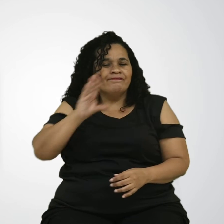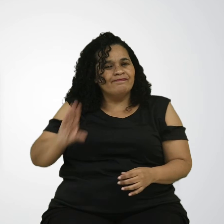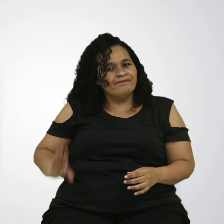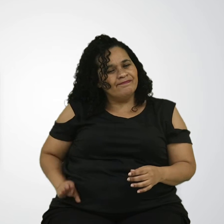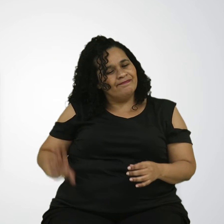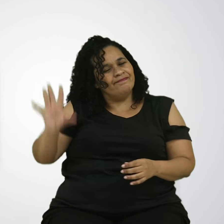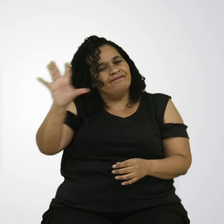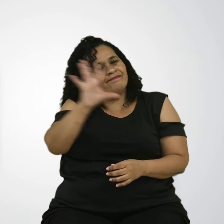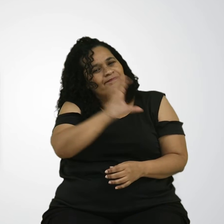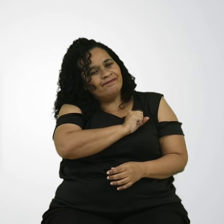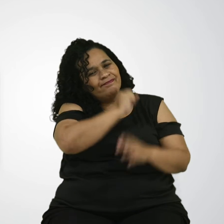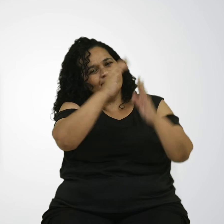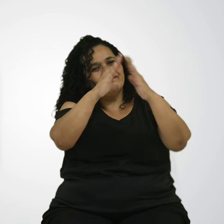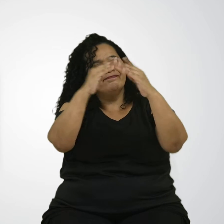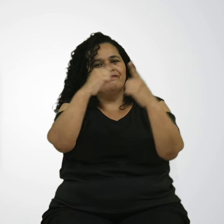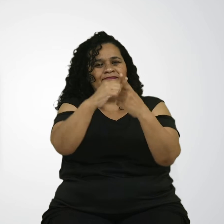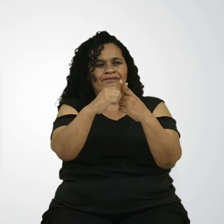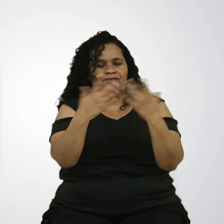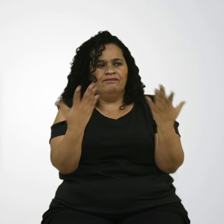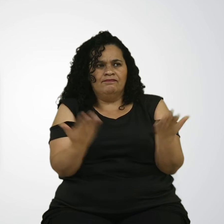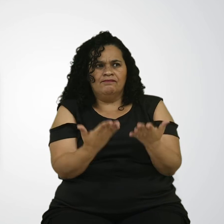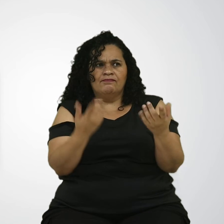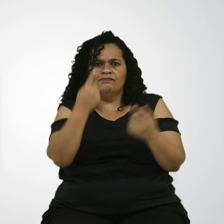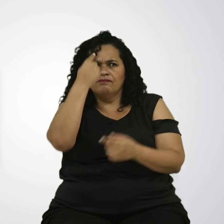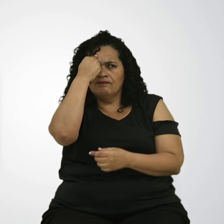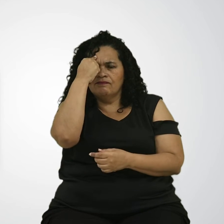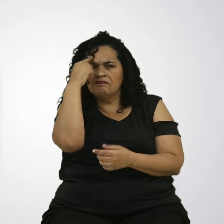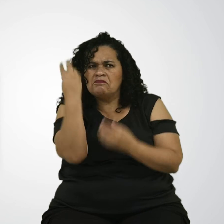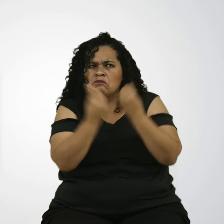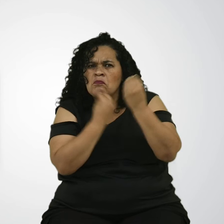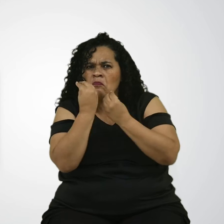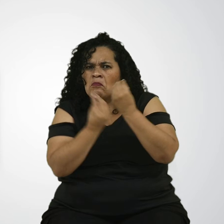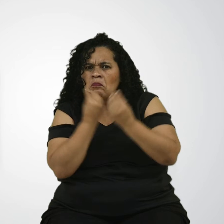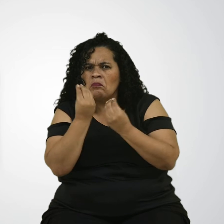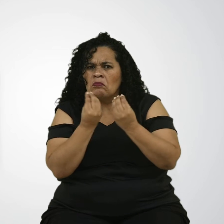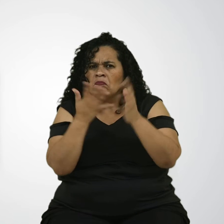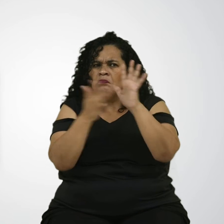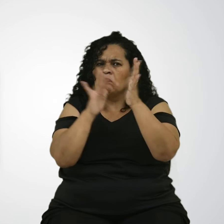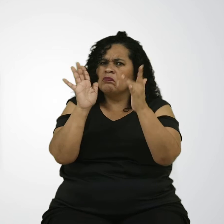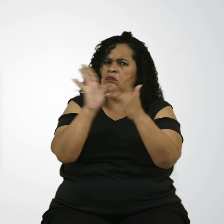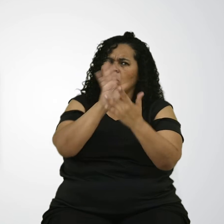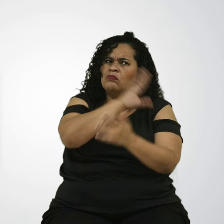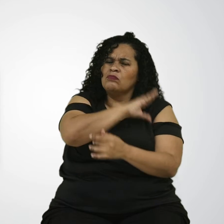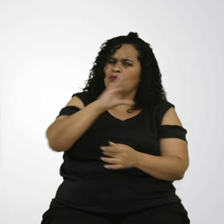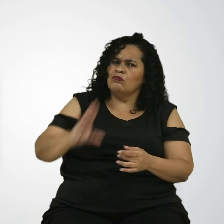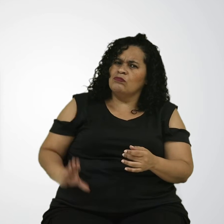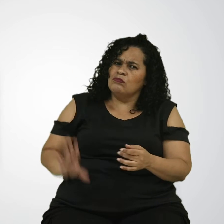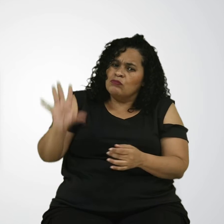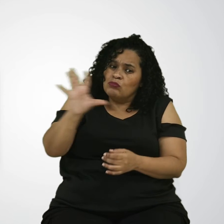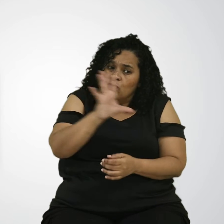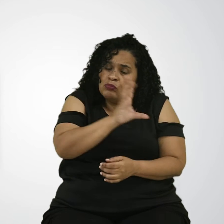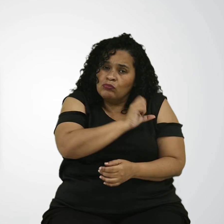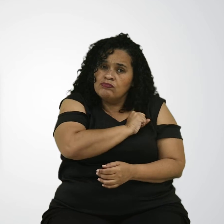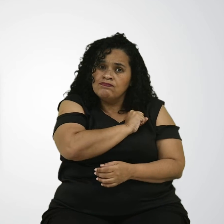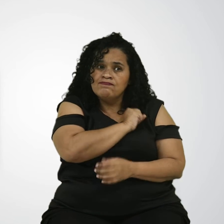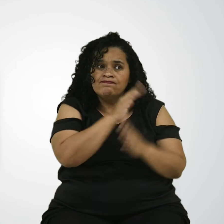que Cristo amou a igreja? Aí apertou, né? Aí apertou. Se já estava ruim, se já estava difícil,